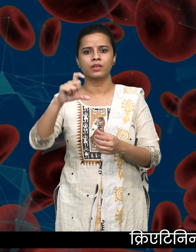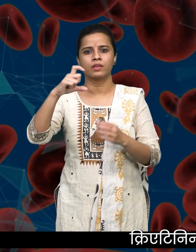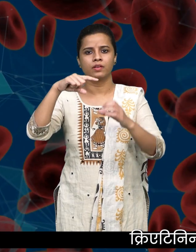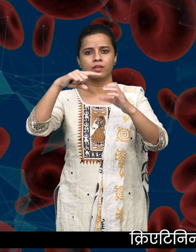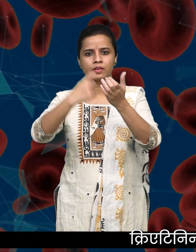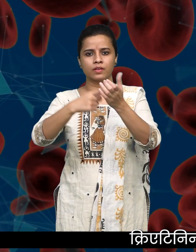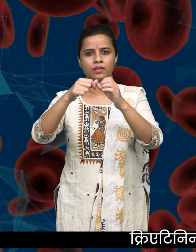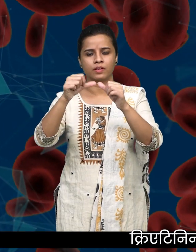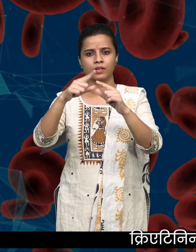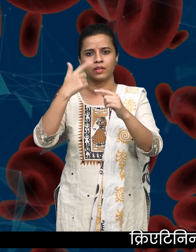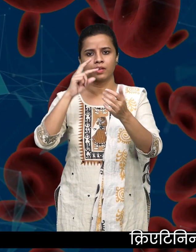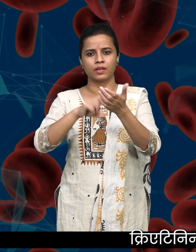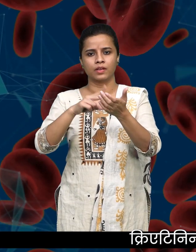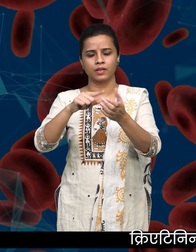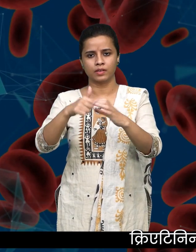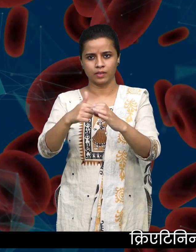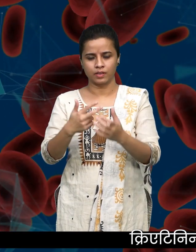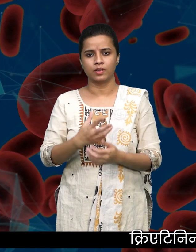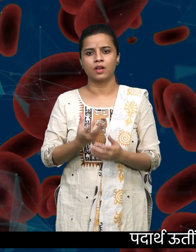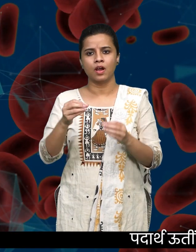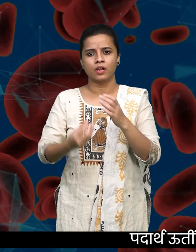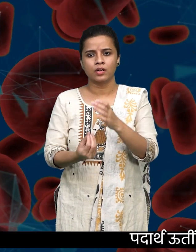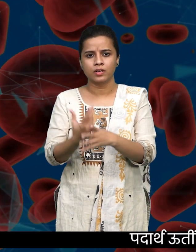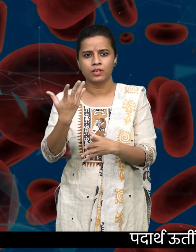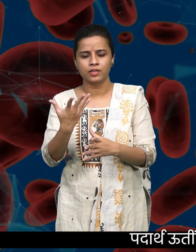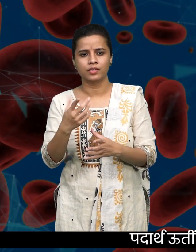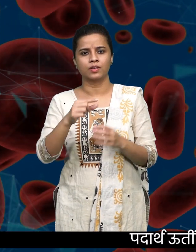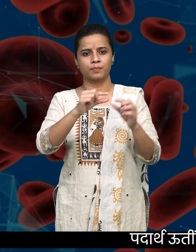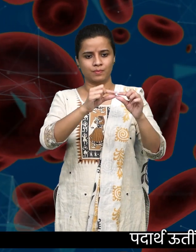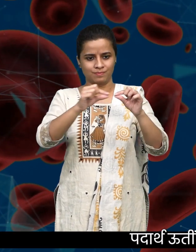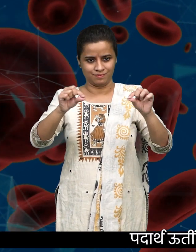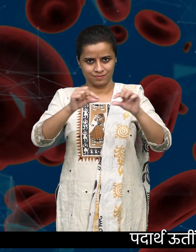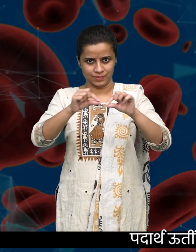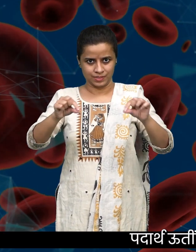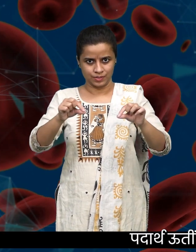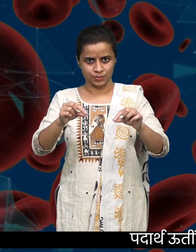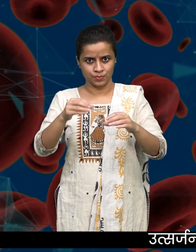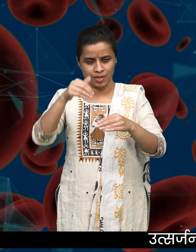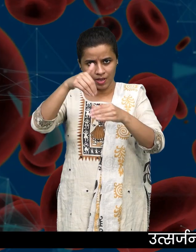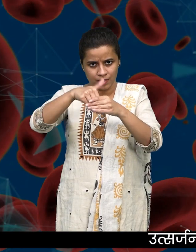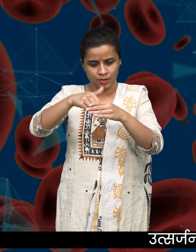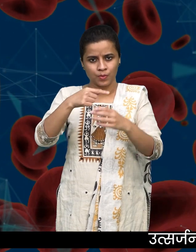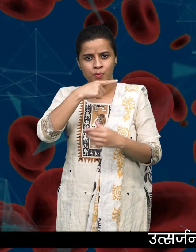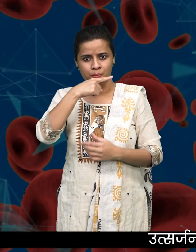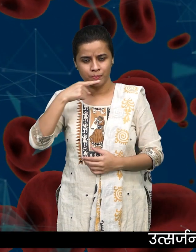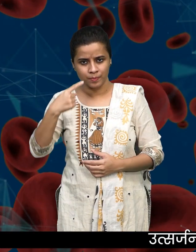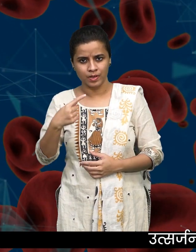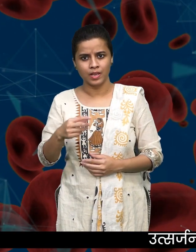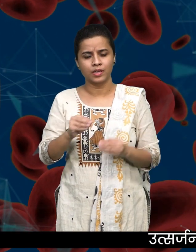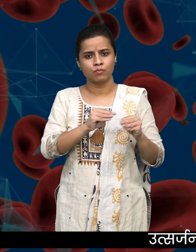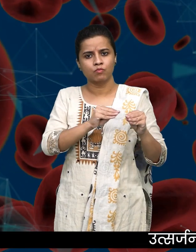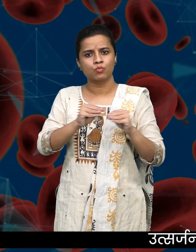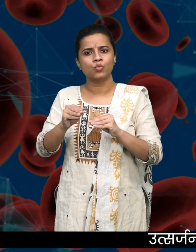क्रिएटिनिन यांसारखे नायट्रोजनयुक्त टाकाऊ पदार्थ ऊतींद्वारे रक्तामध्ये सोडले जातात आणि उत्सर्जनासाठी मूत्रपिंडात वाहून